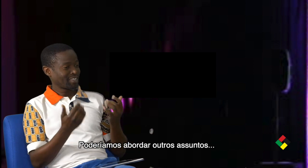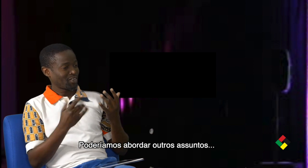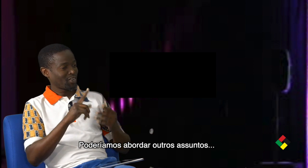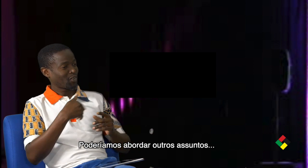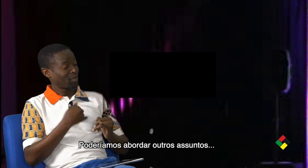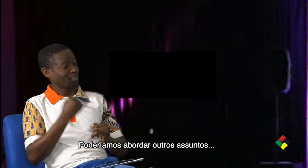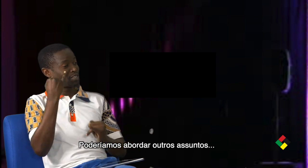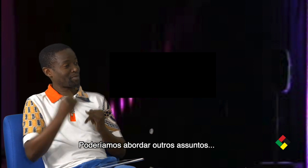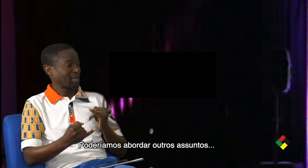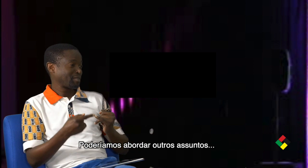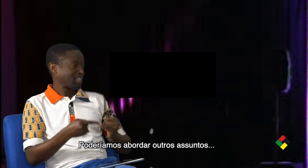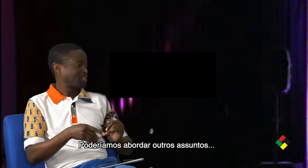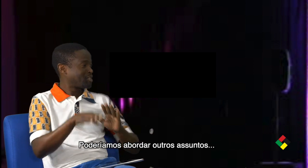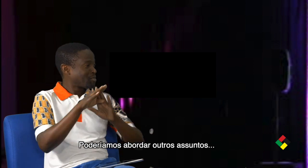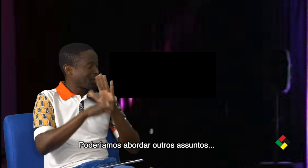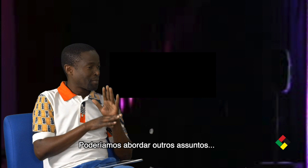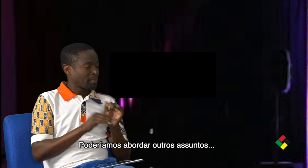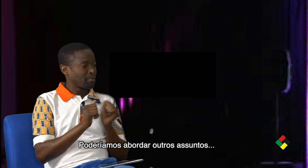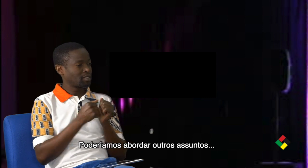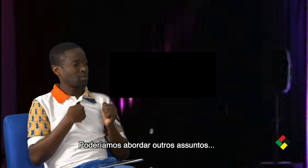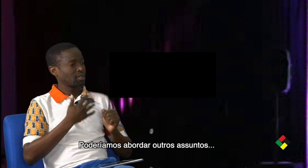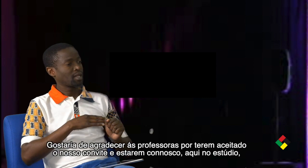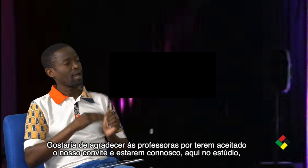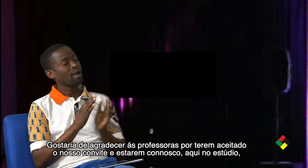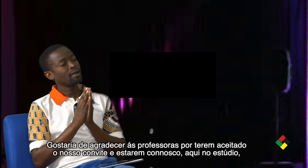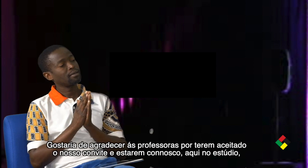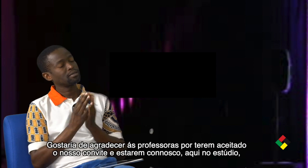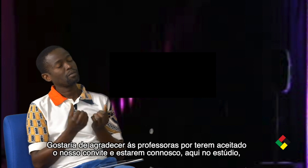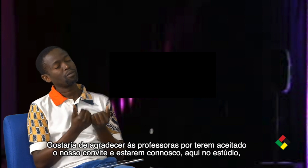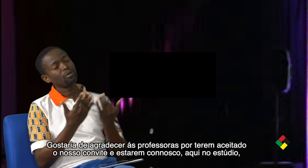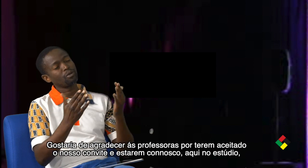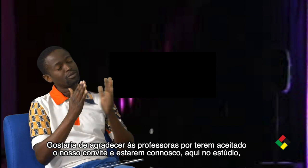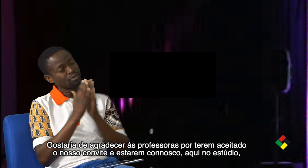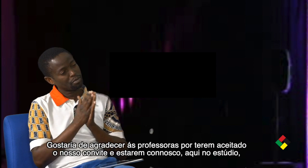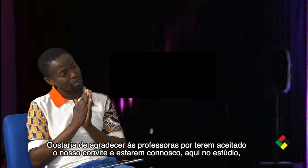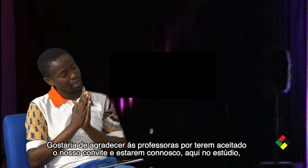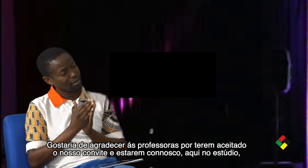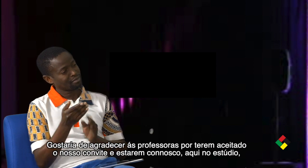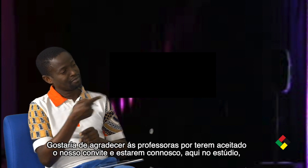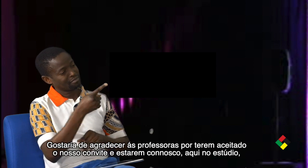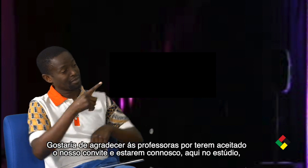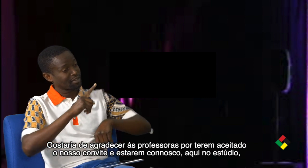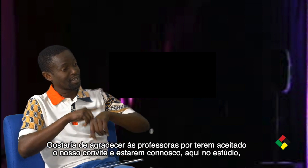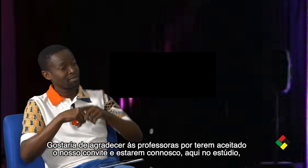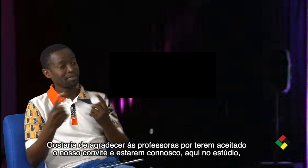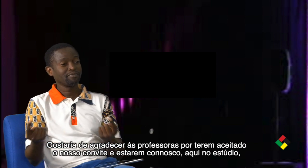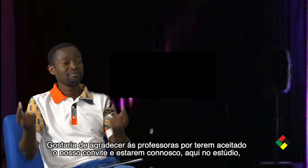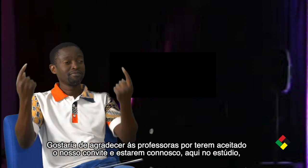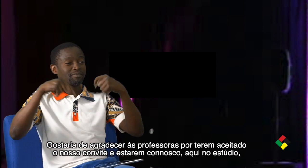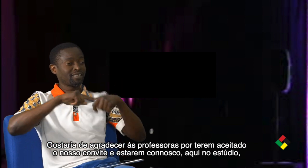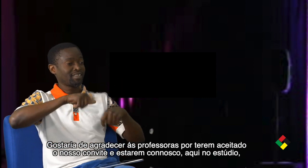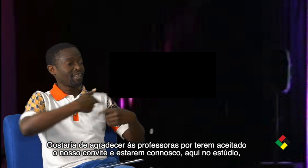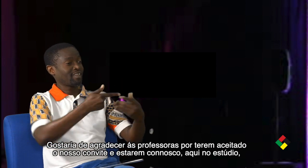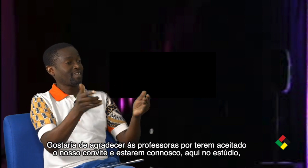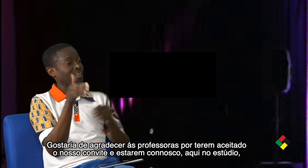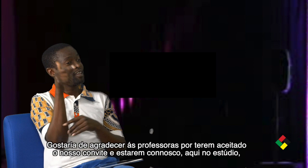muito mais assuntos. E pronto, eu por fim gostaria de agradecer às duas professoras pelo vosso